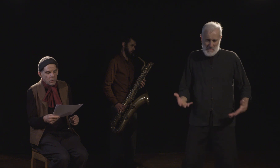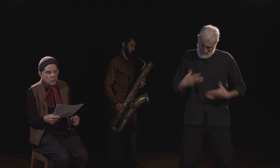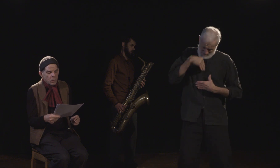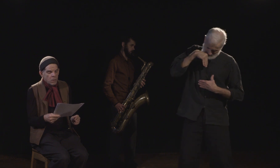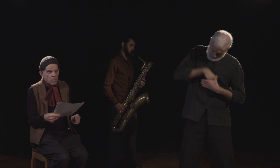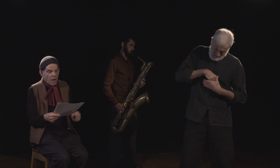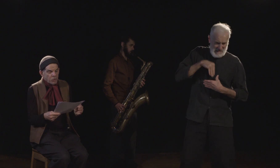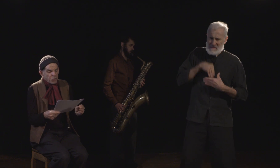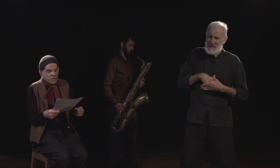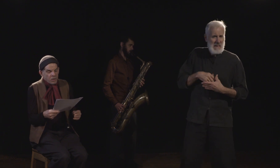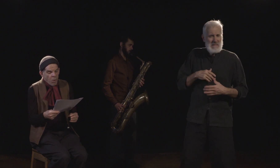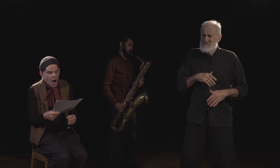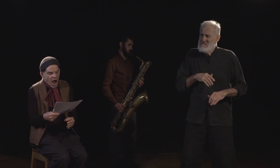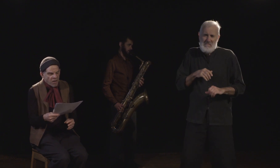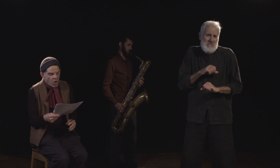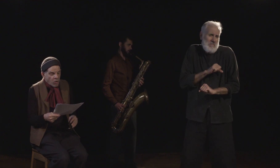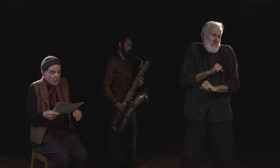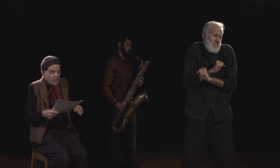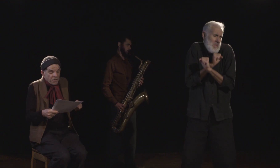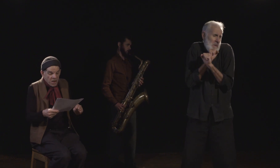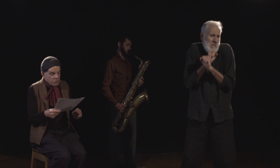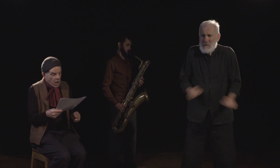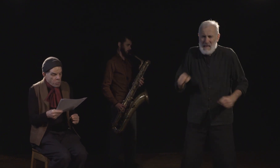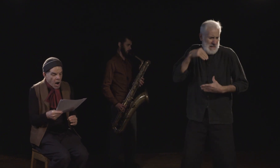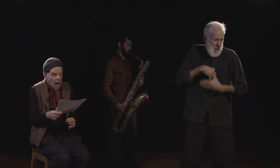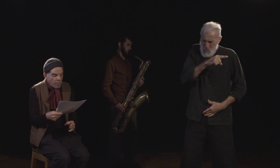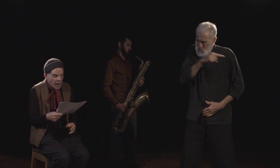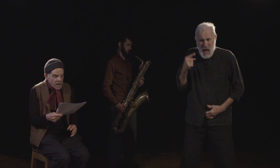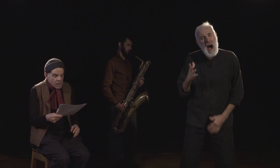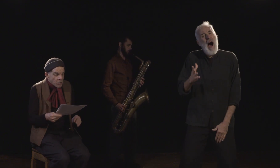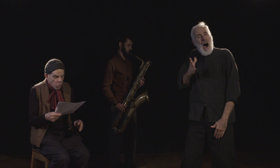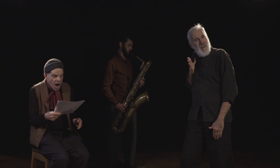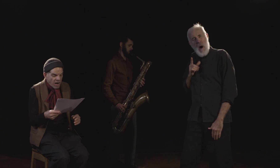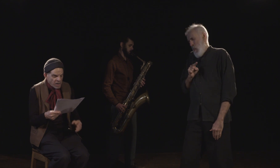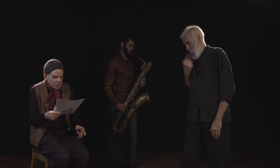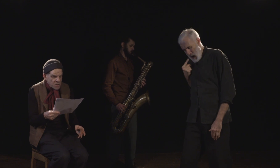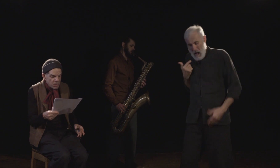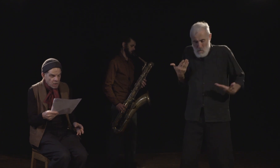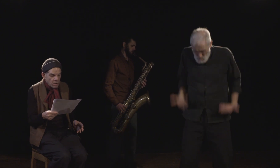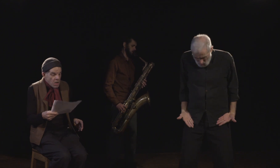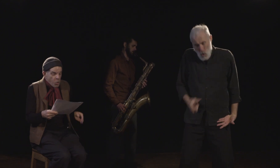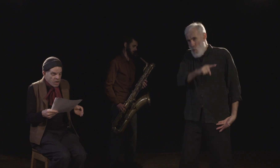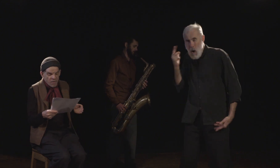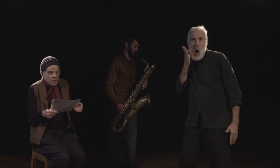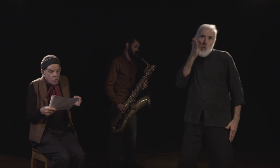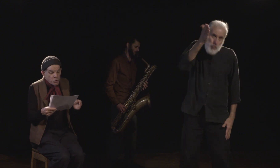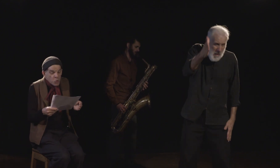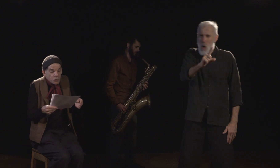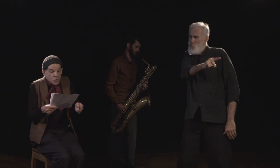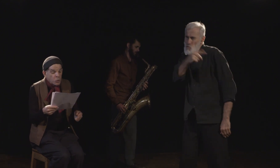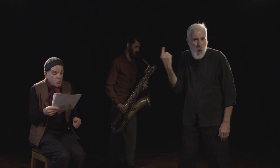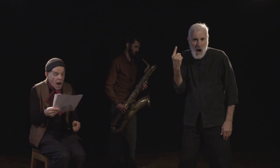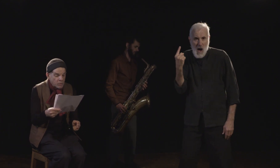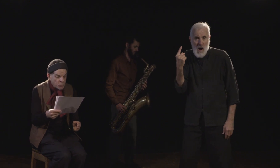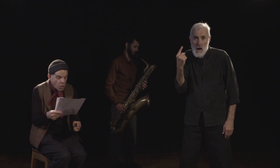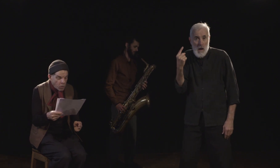dedans. Parce que c'était noir avant et ça sera noir après. Noir et vide. On traverse